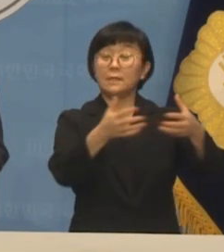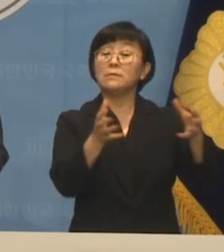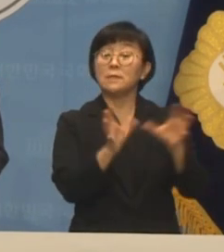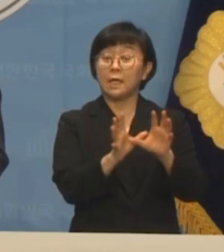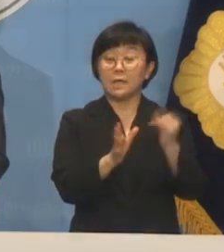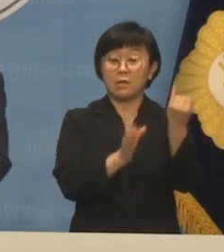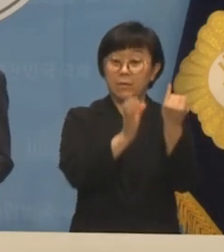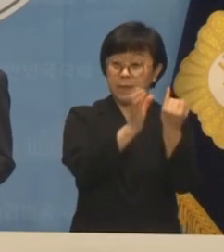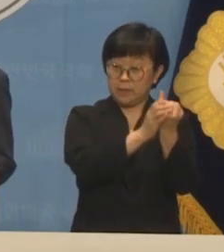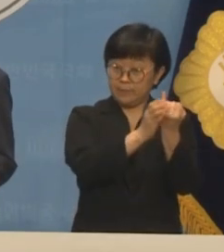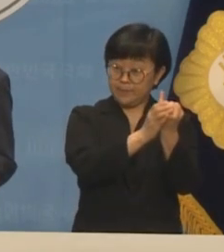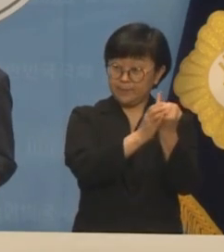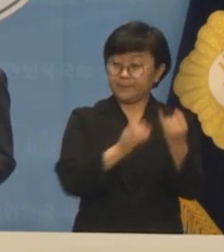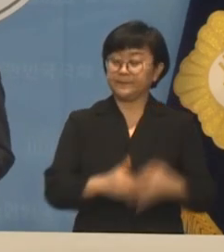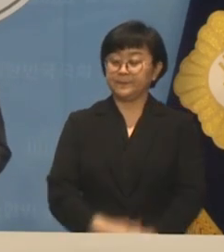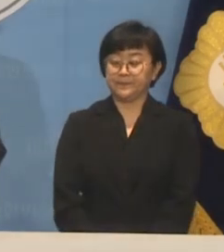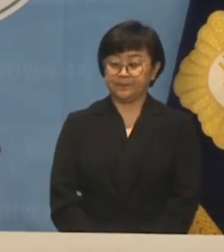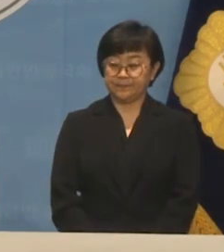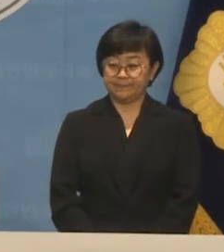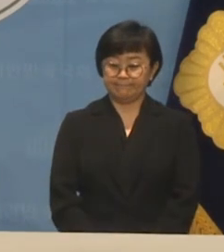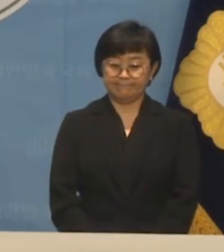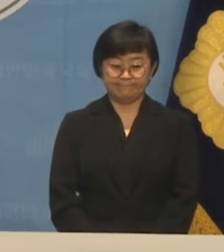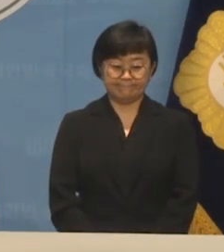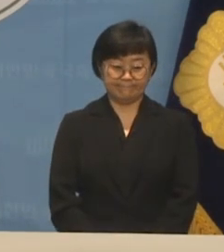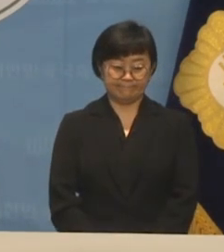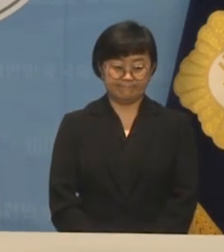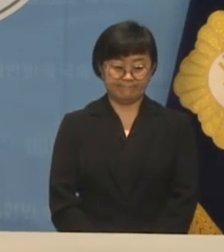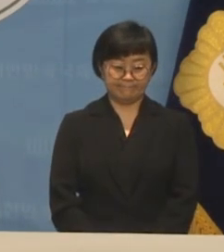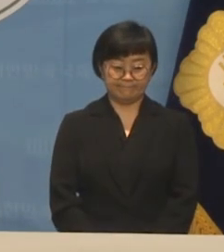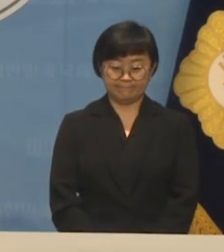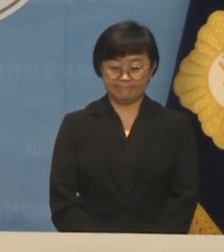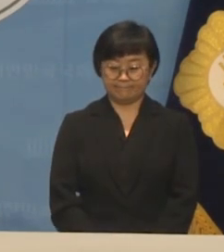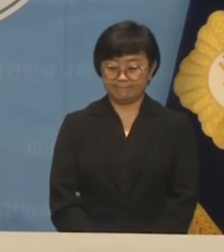사회정책팀장님께서 맡아서 진행하도록 하겠습니다.